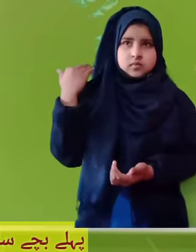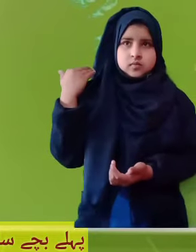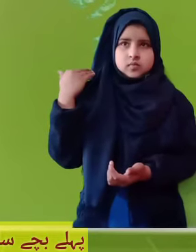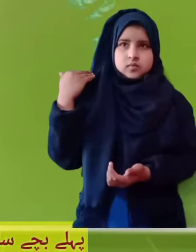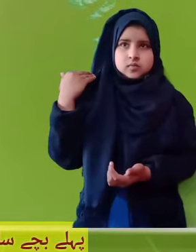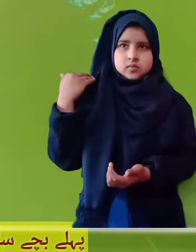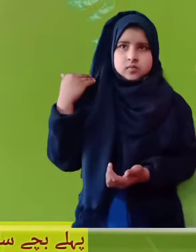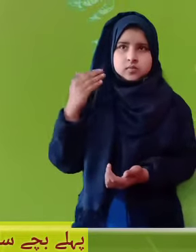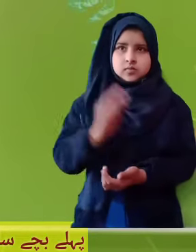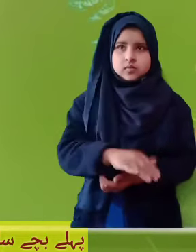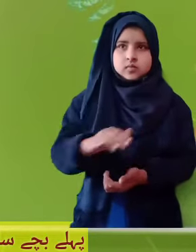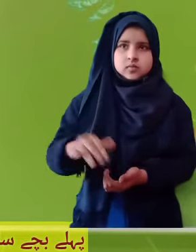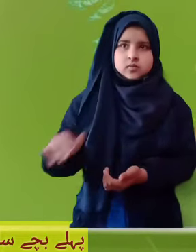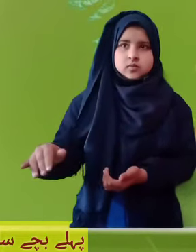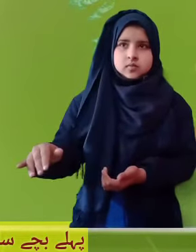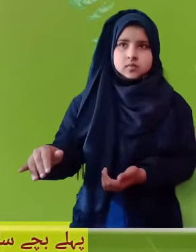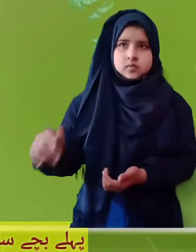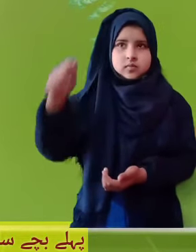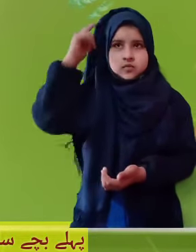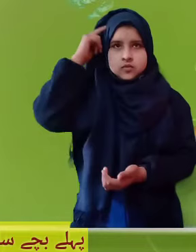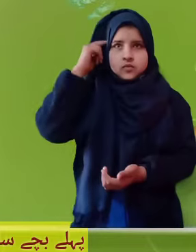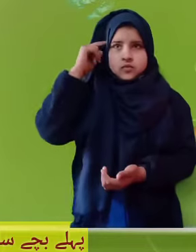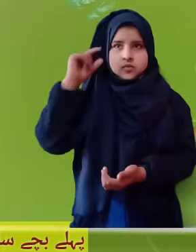पहले बच्चे